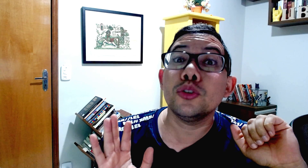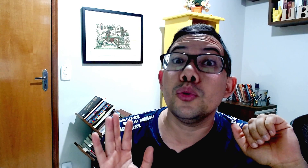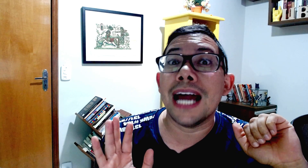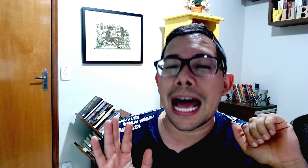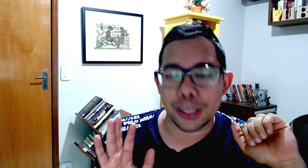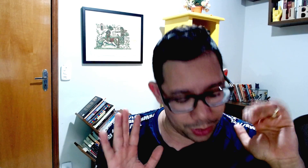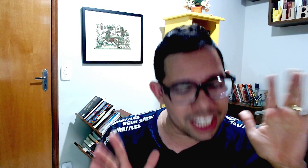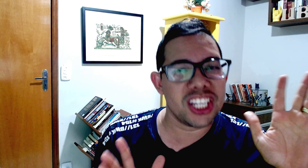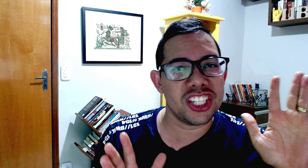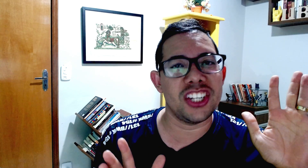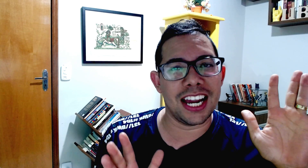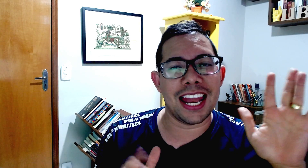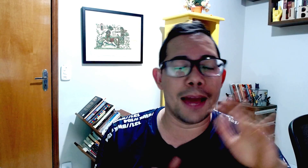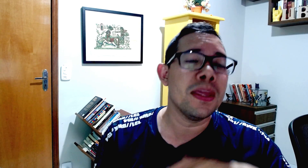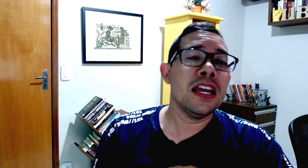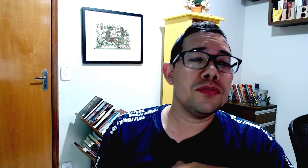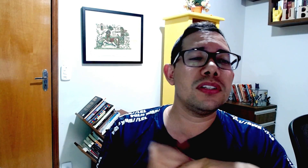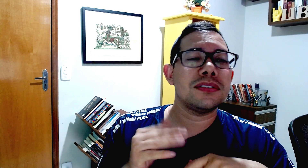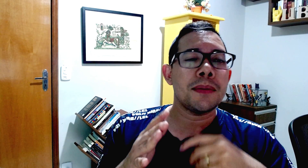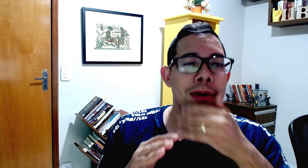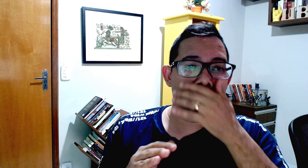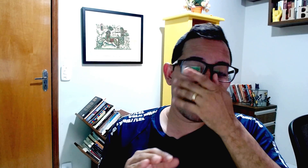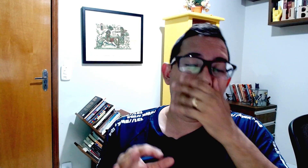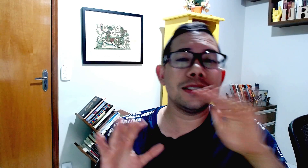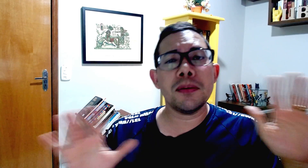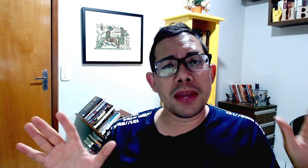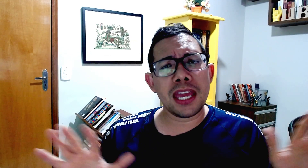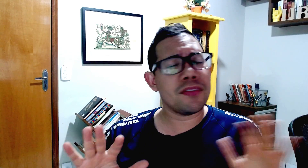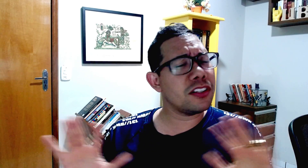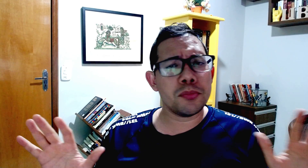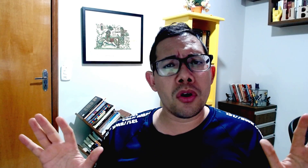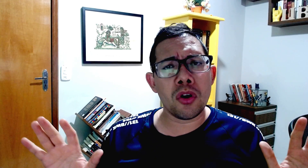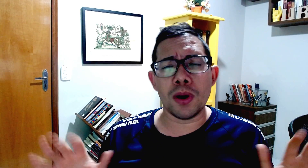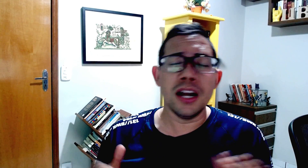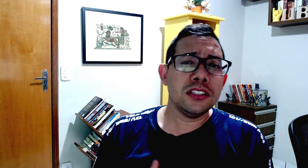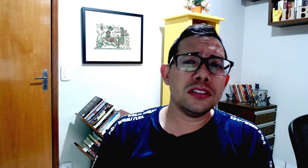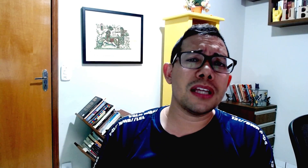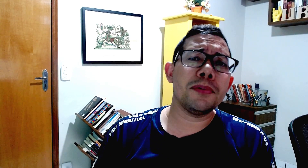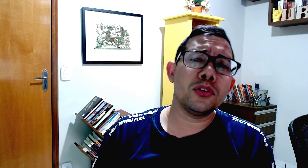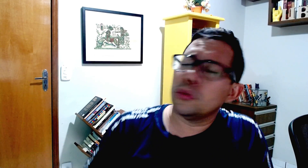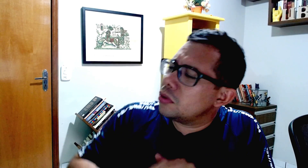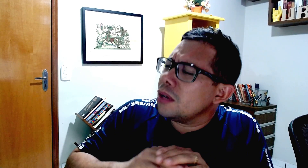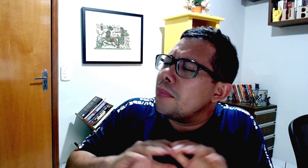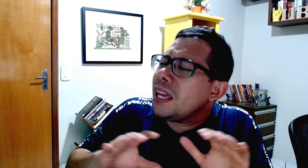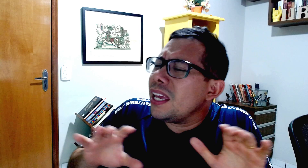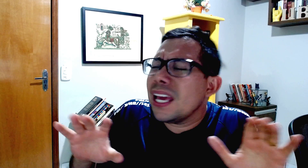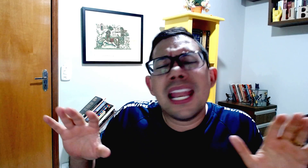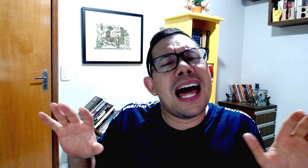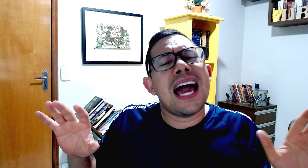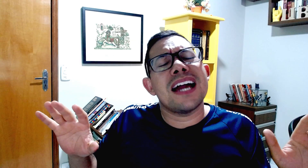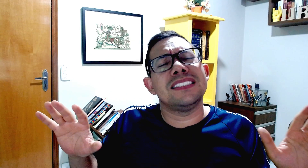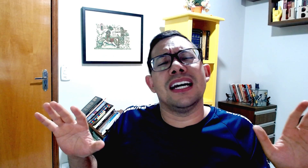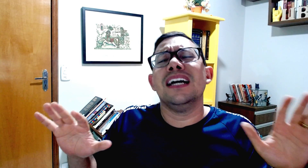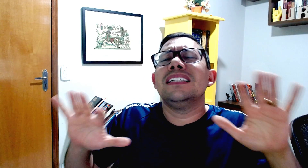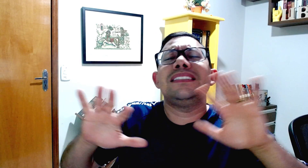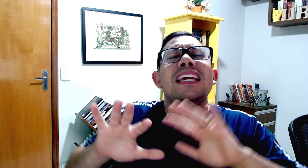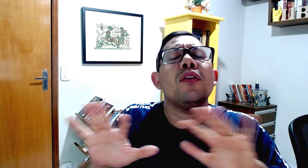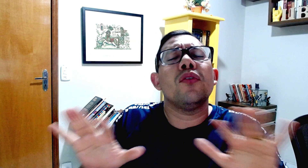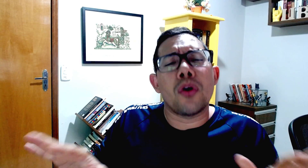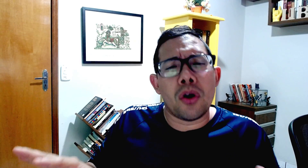do gato que a gente chega lá. Se você sabe mais ou menos, também, vai de boa. Se você sabe tudo, também, relaxa, sem